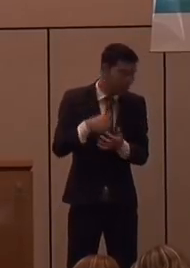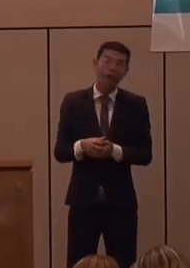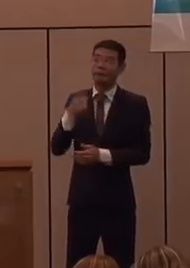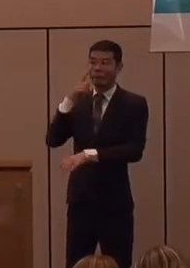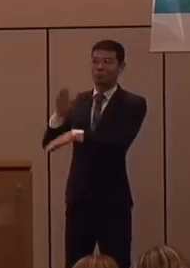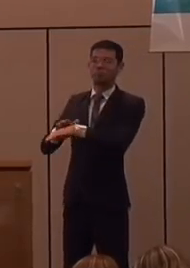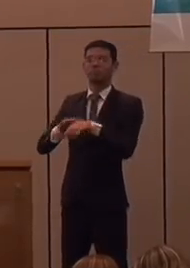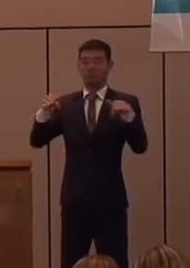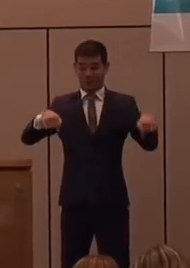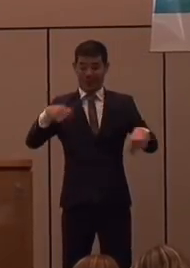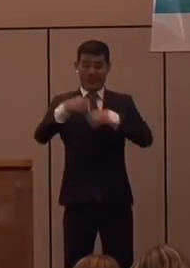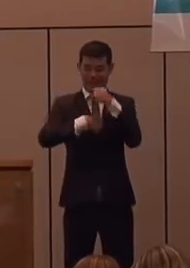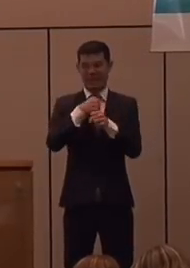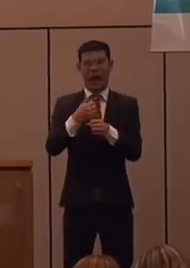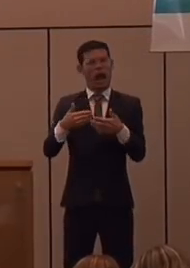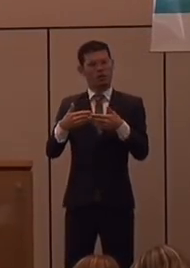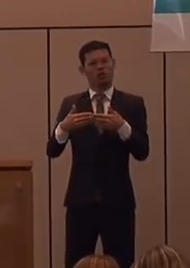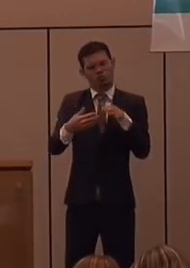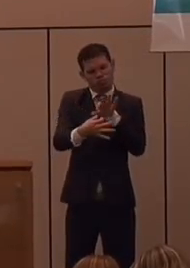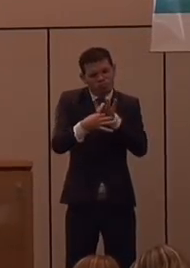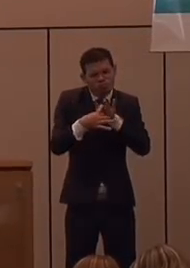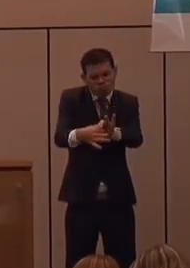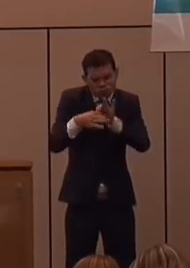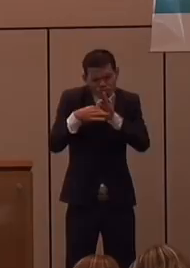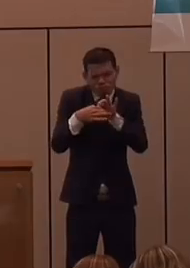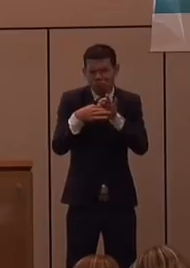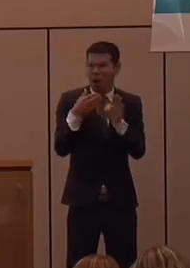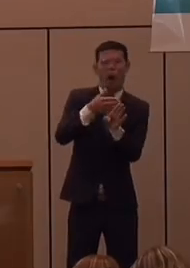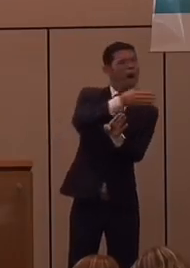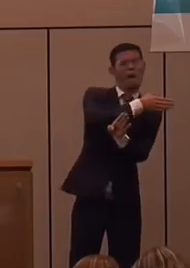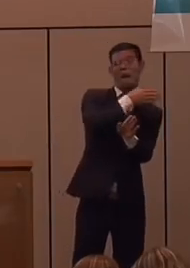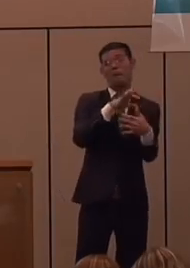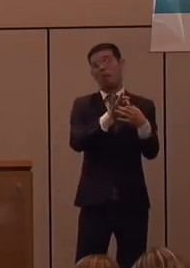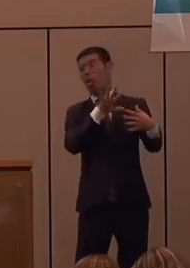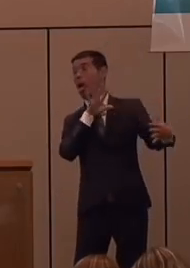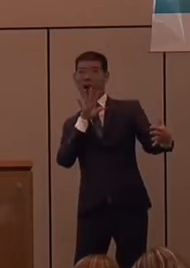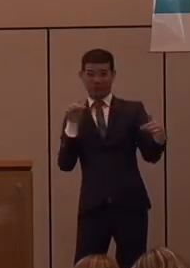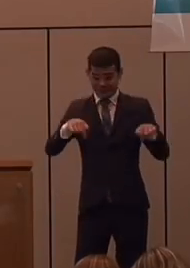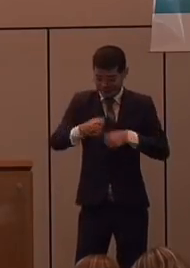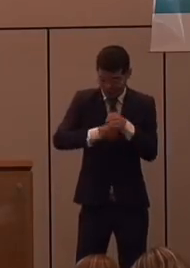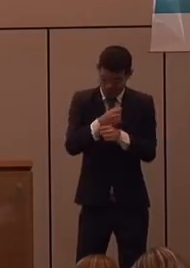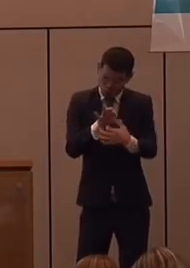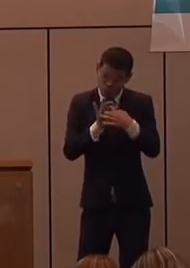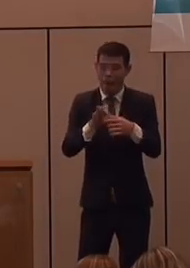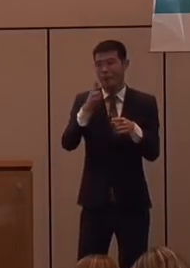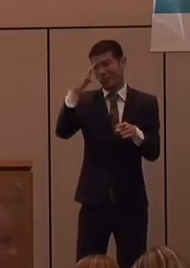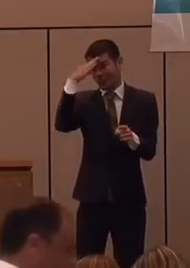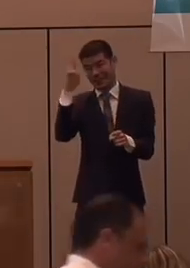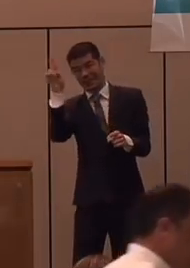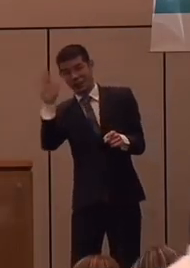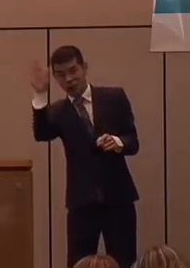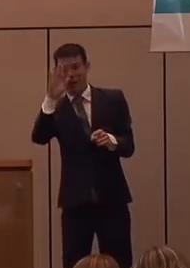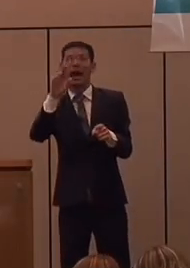estamos trabajando más estrechamente que nunca con la policía nacional y con la dirección de protección que tiene a su cargo la policía de